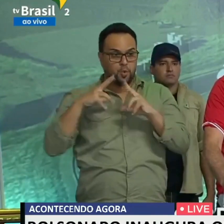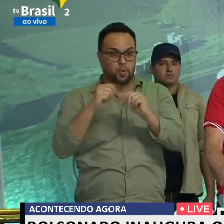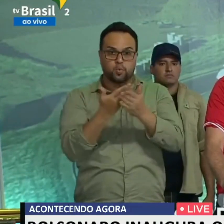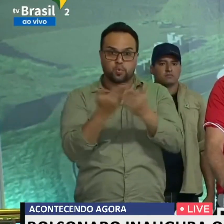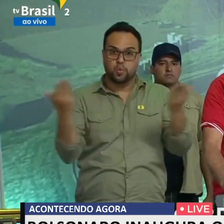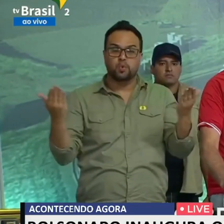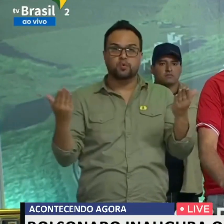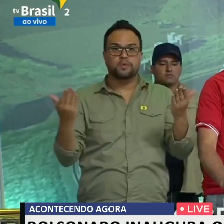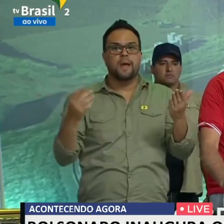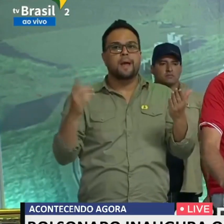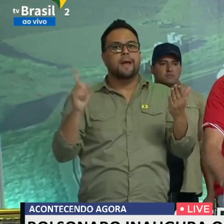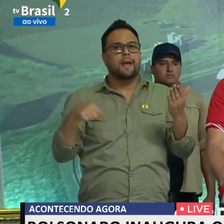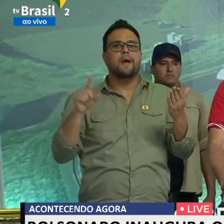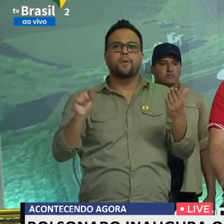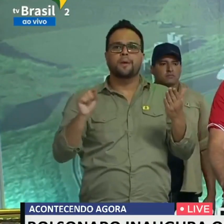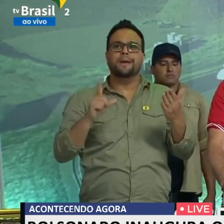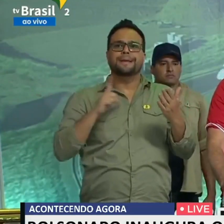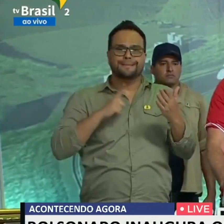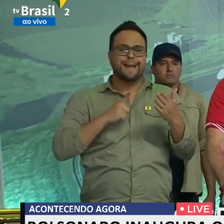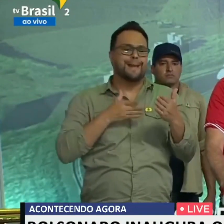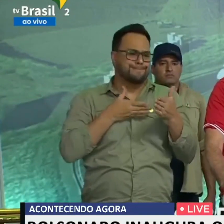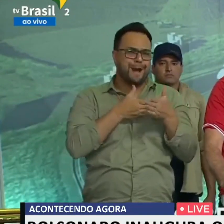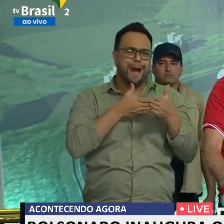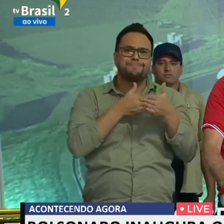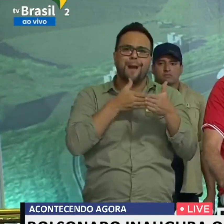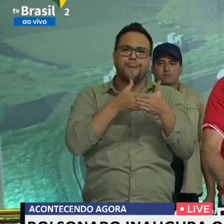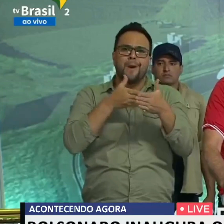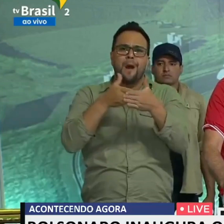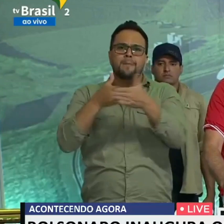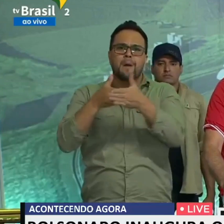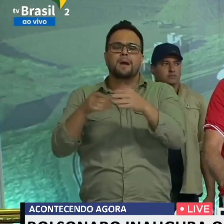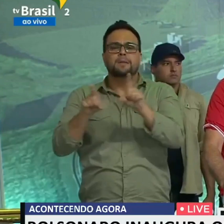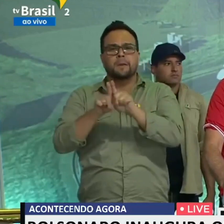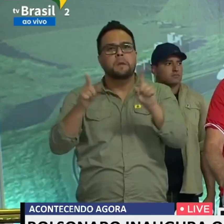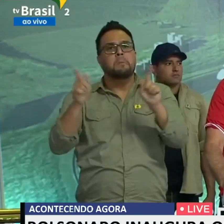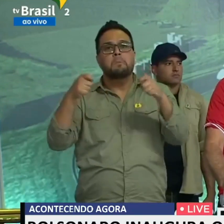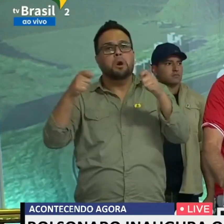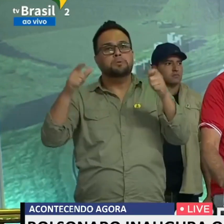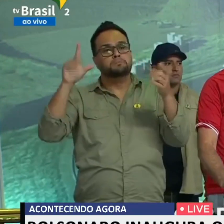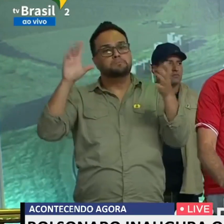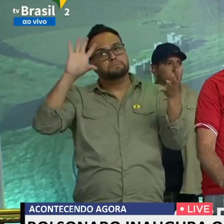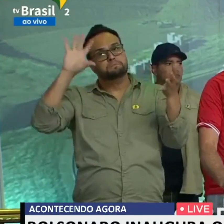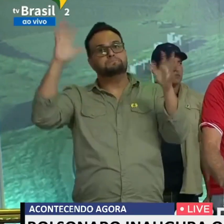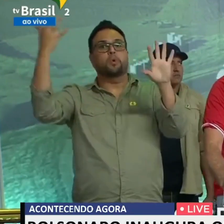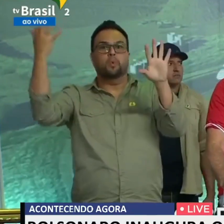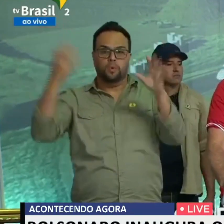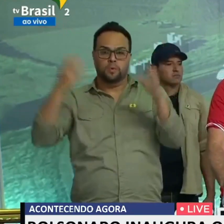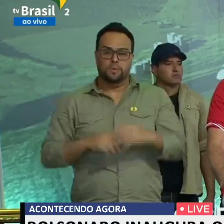é repleta de obstáculos e também de imprevistos.